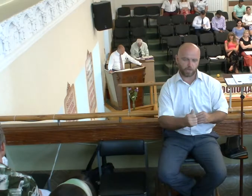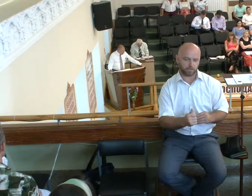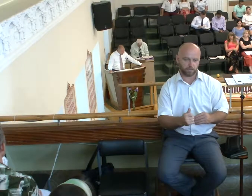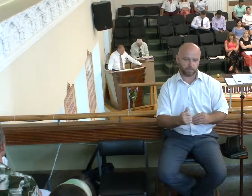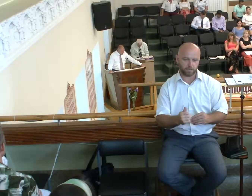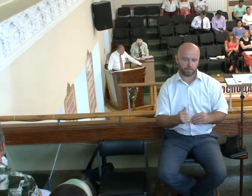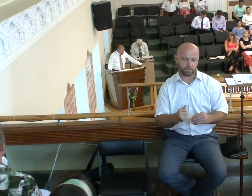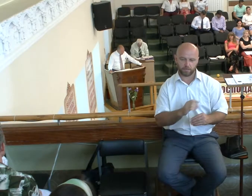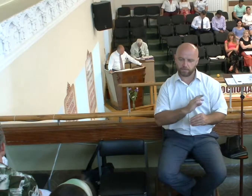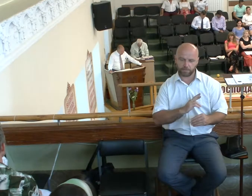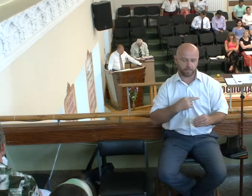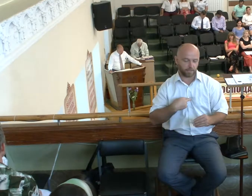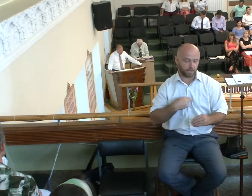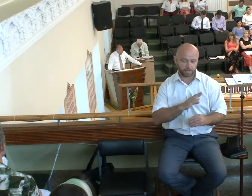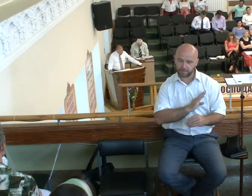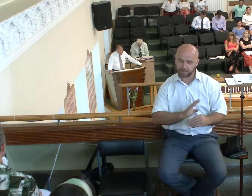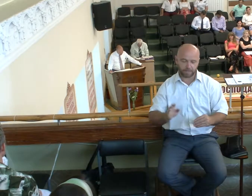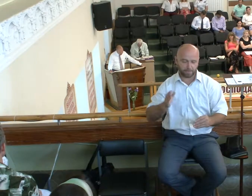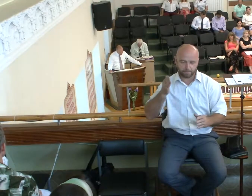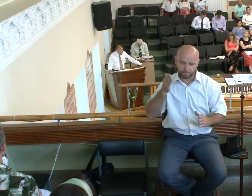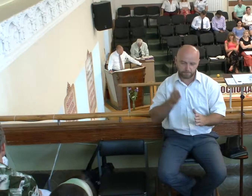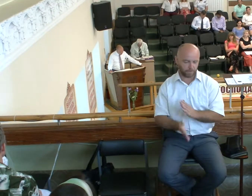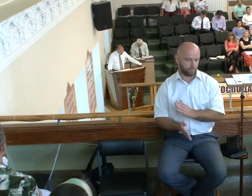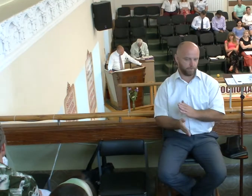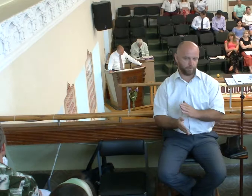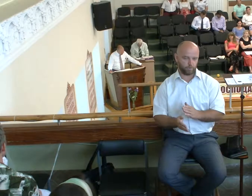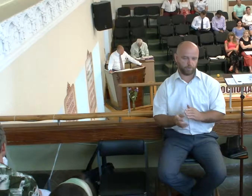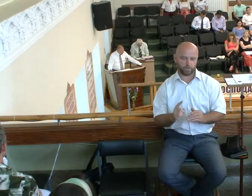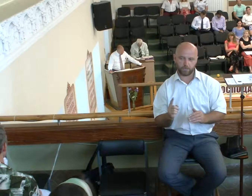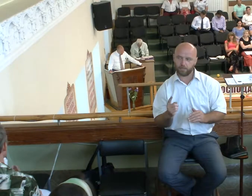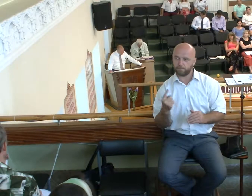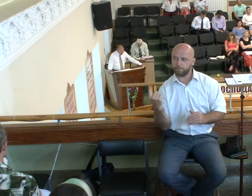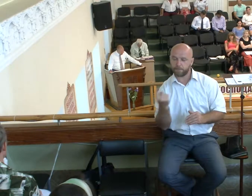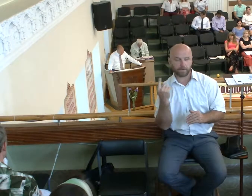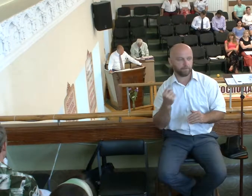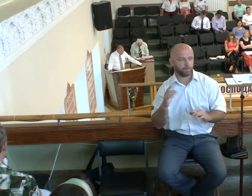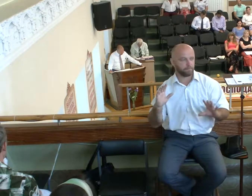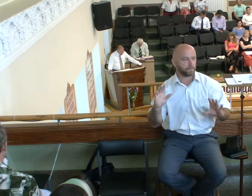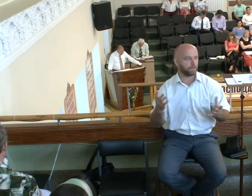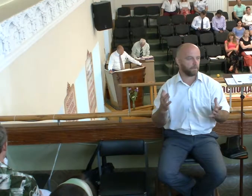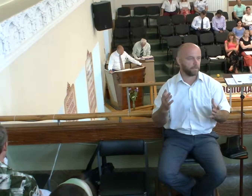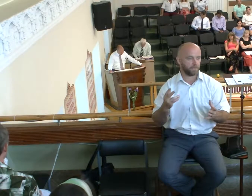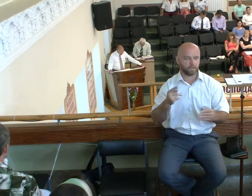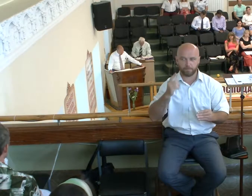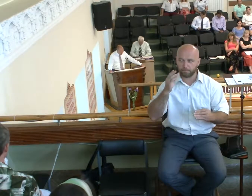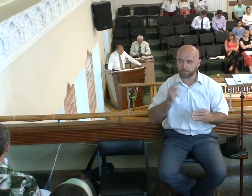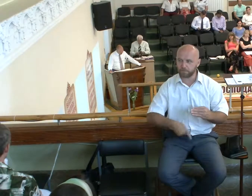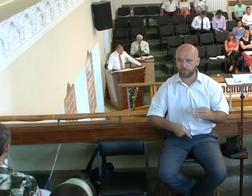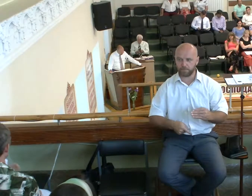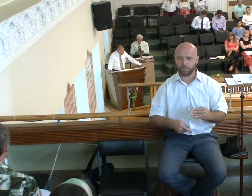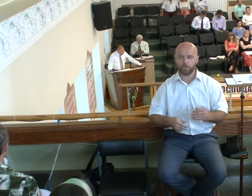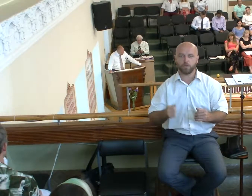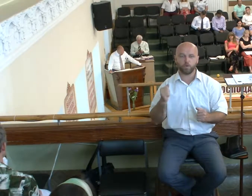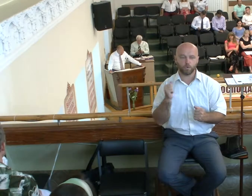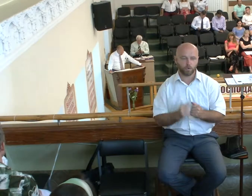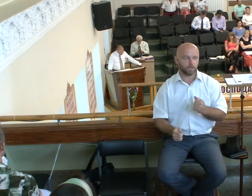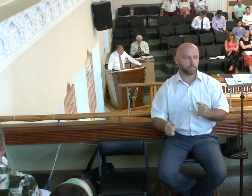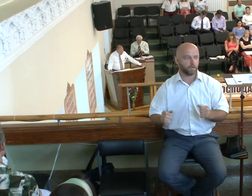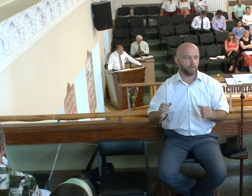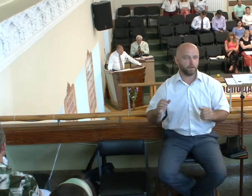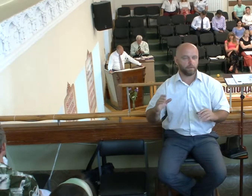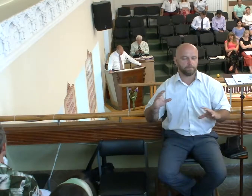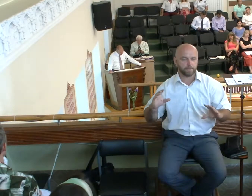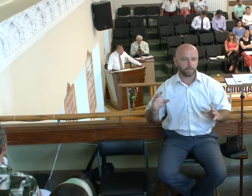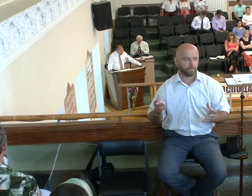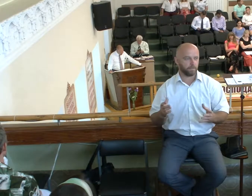где первое мгновение, где последнее. У каждого мгновения свой резон, свои колокола,